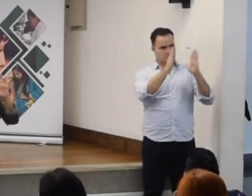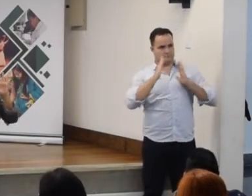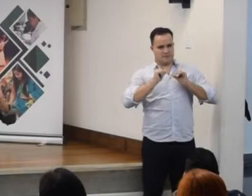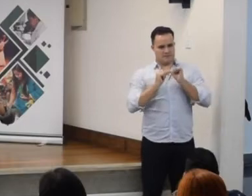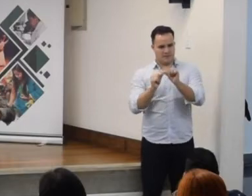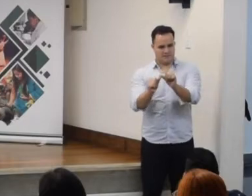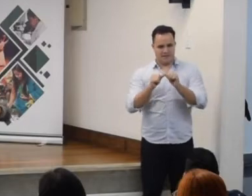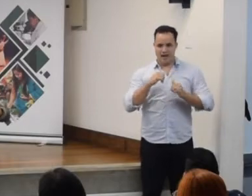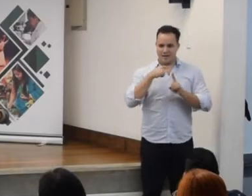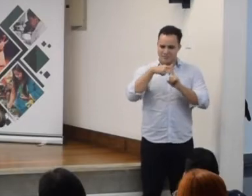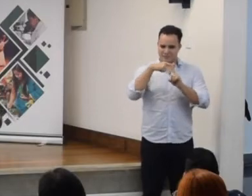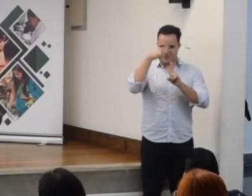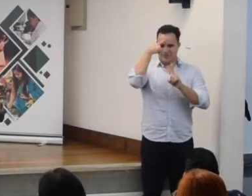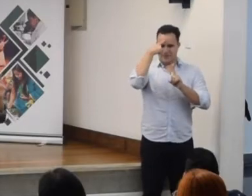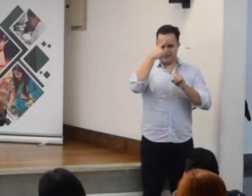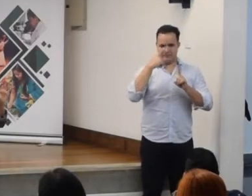también